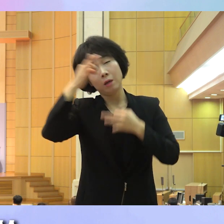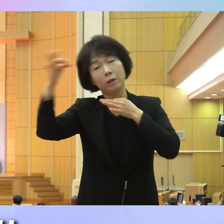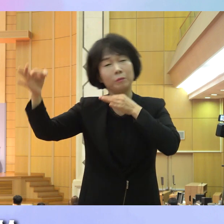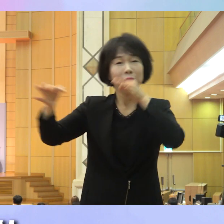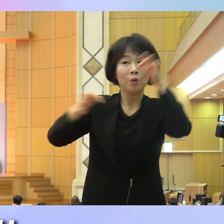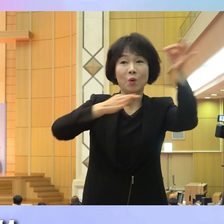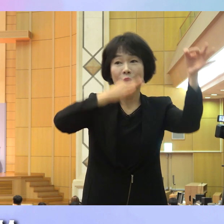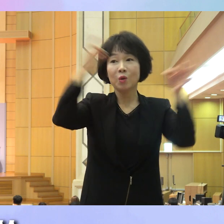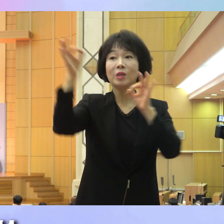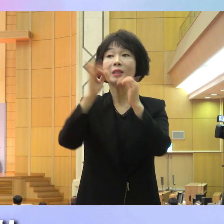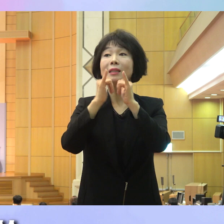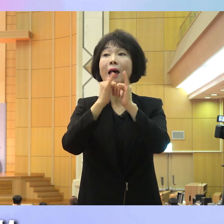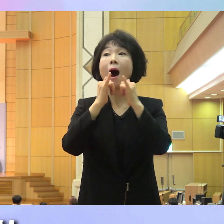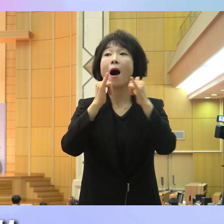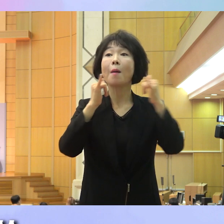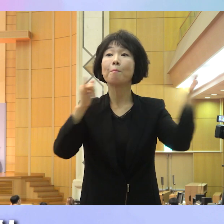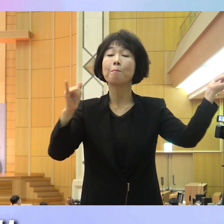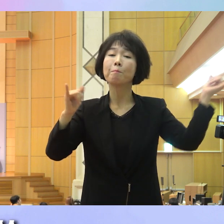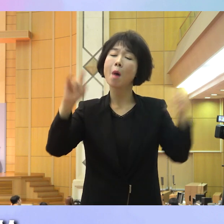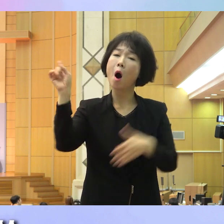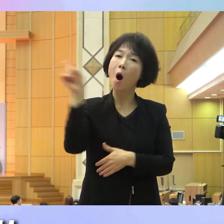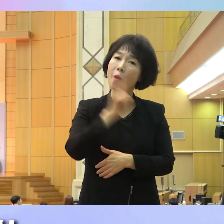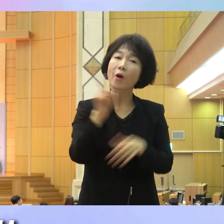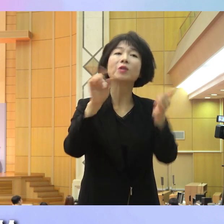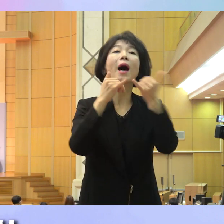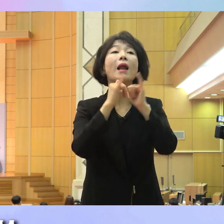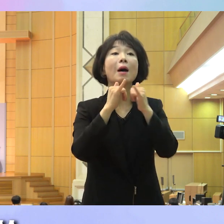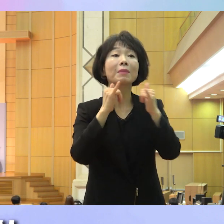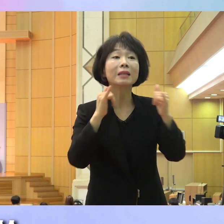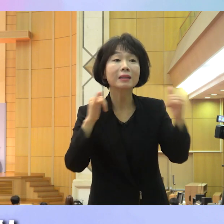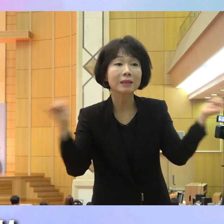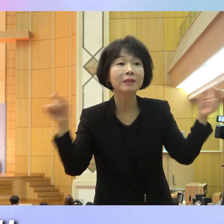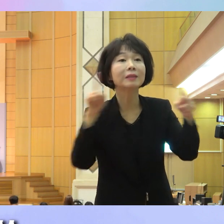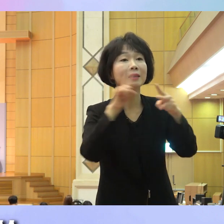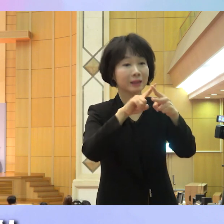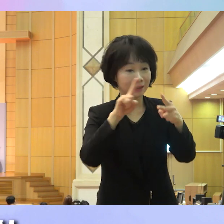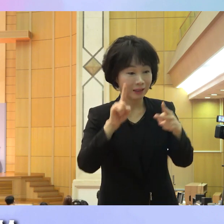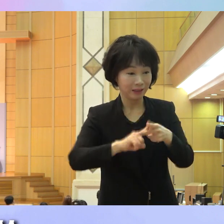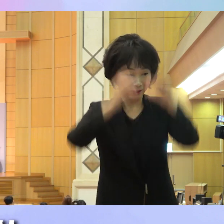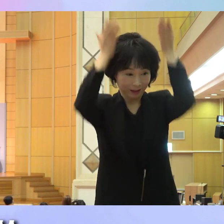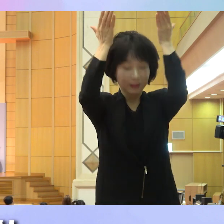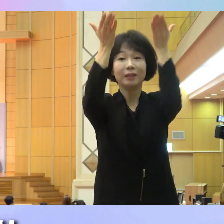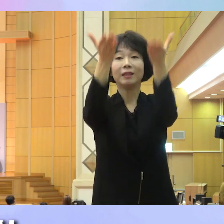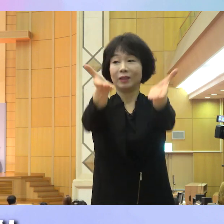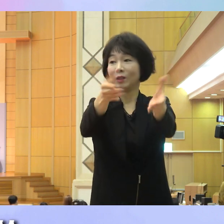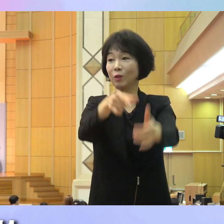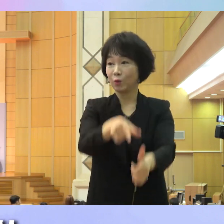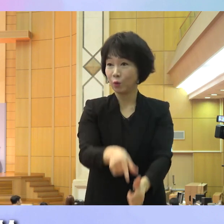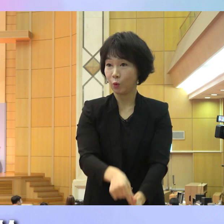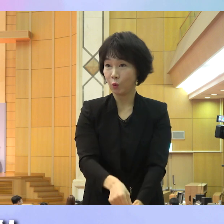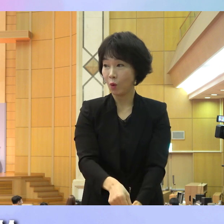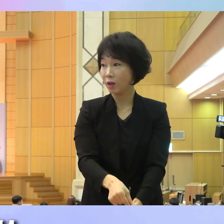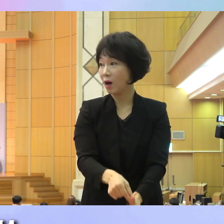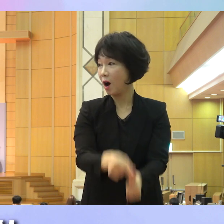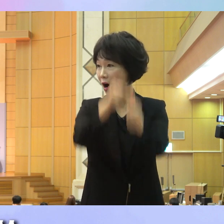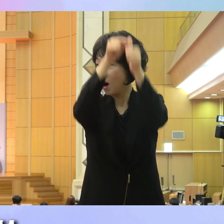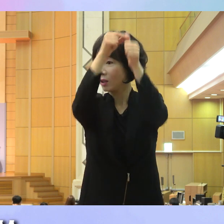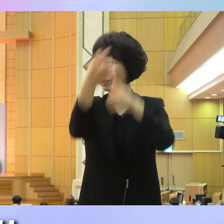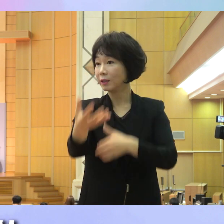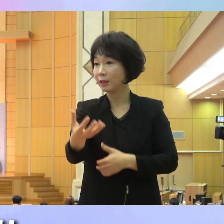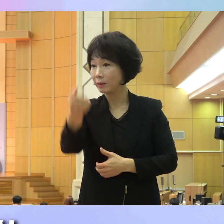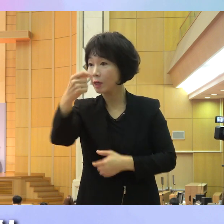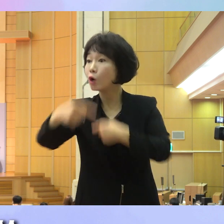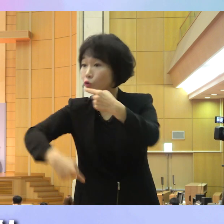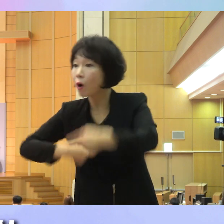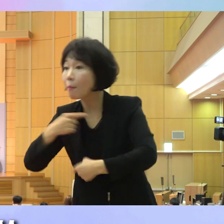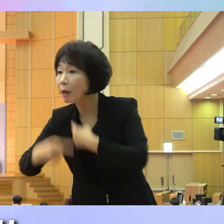부르는 자, 그가 어떤 사람이든 그는 구원